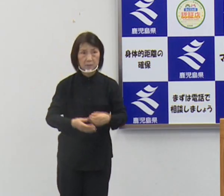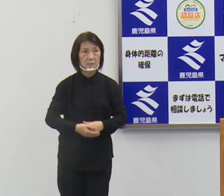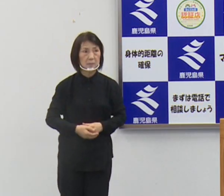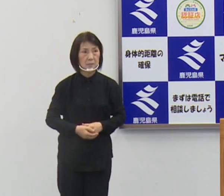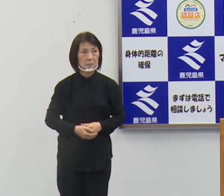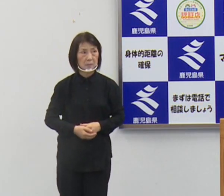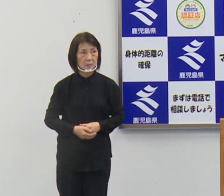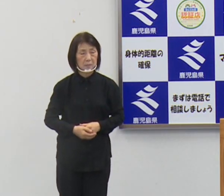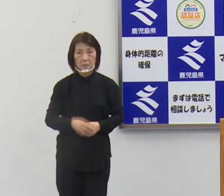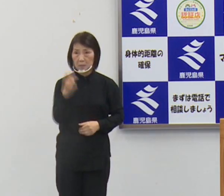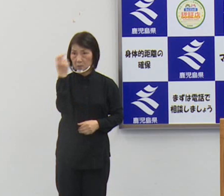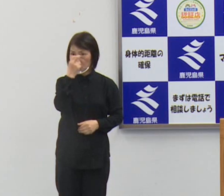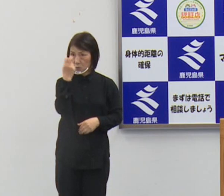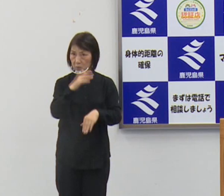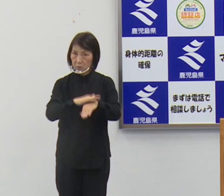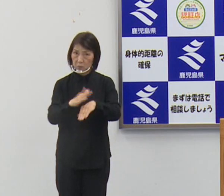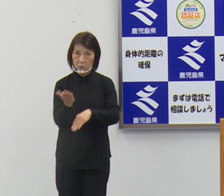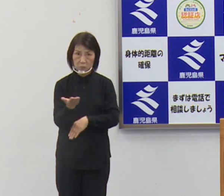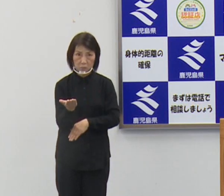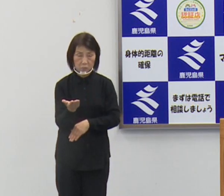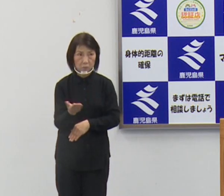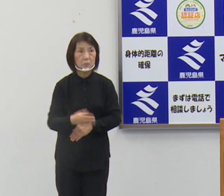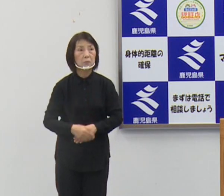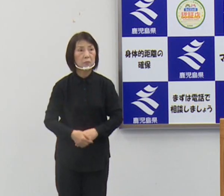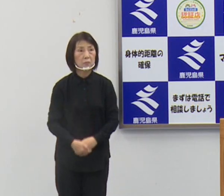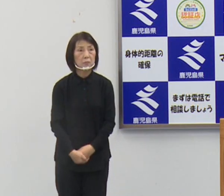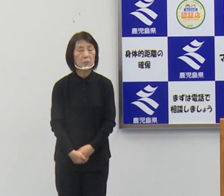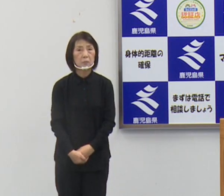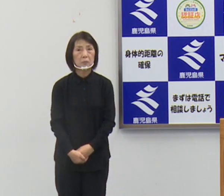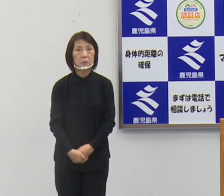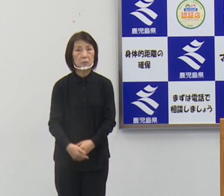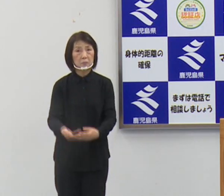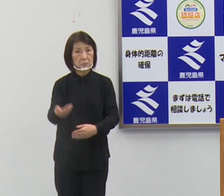調査しているのはどういう方々になるんですか。県職員ですか。